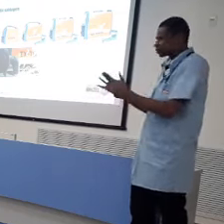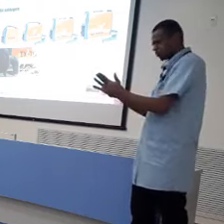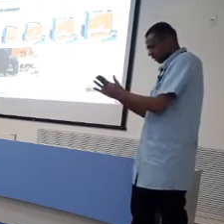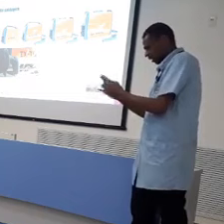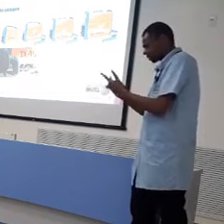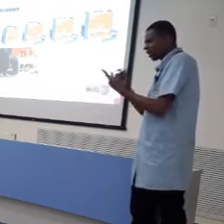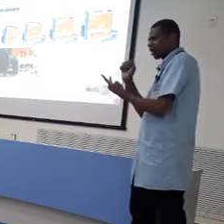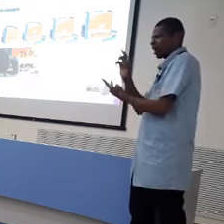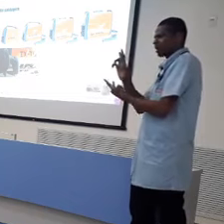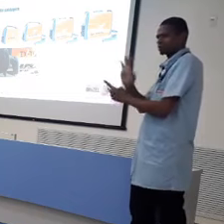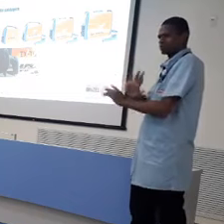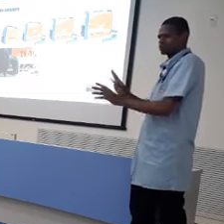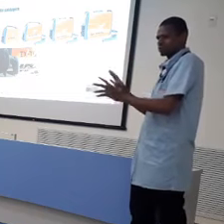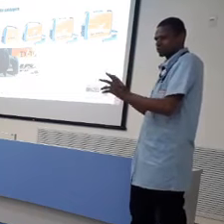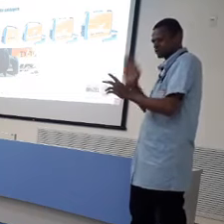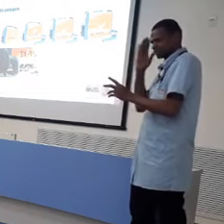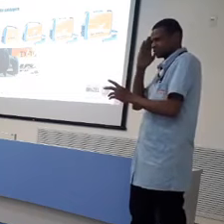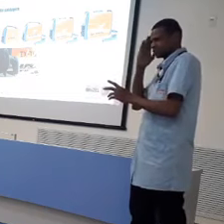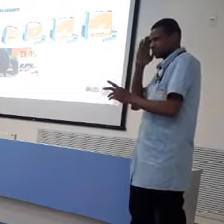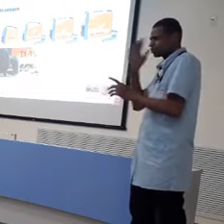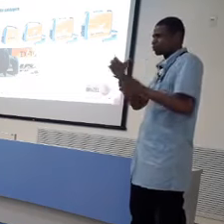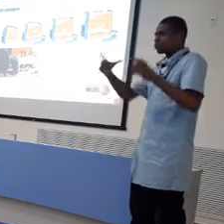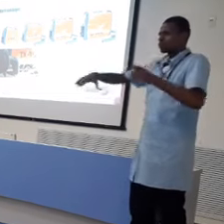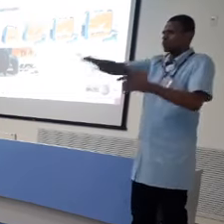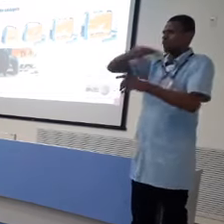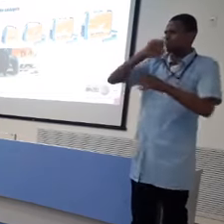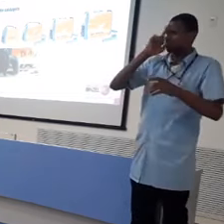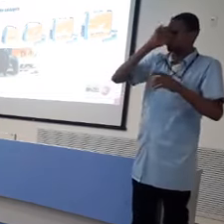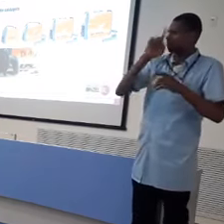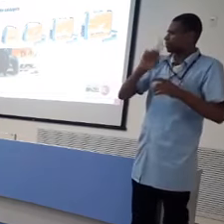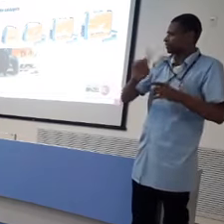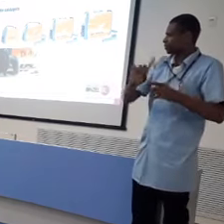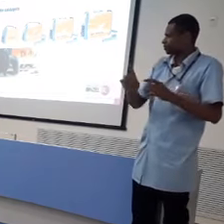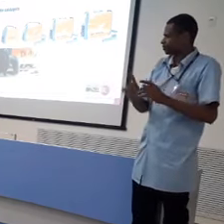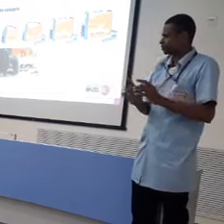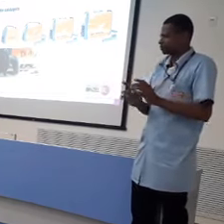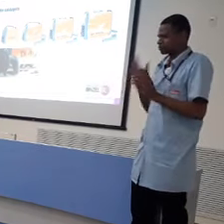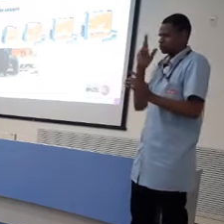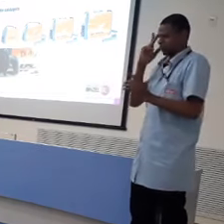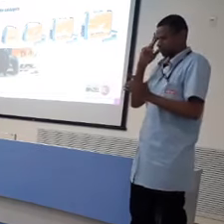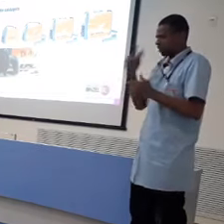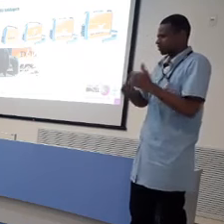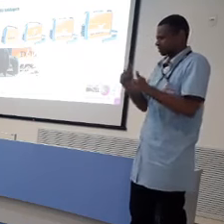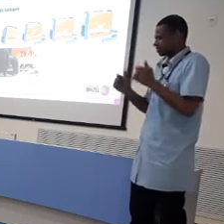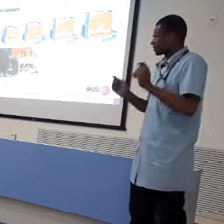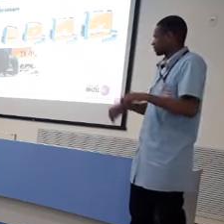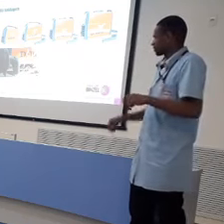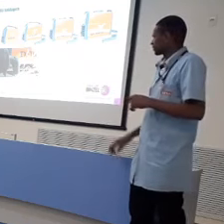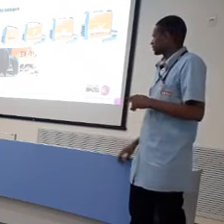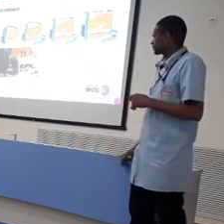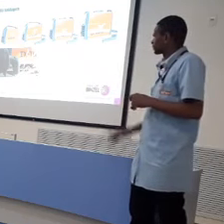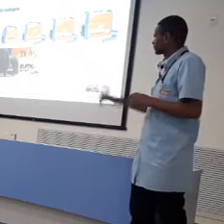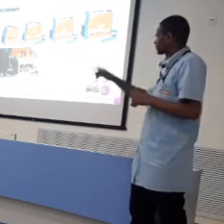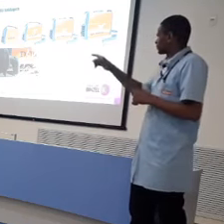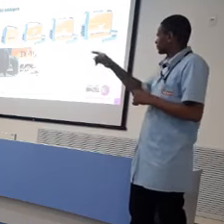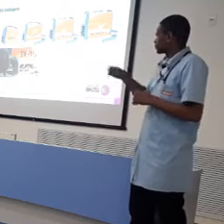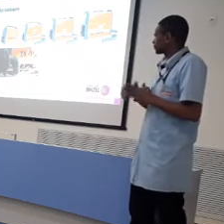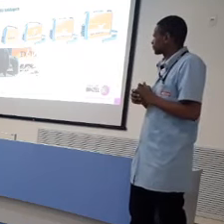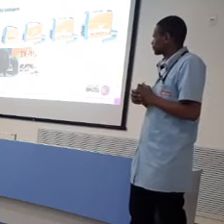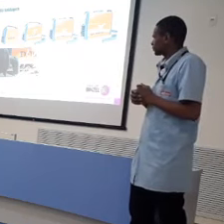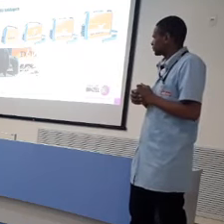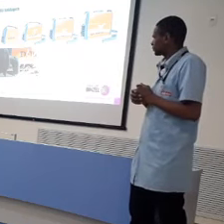ele tem na empresa dele, no galpão dele, na oficina dele, tá? Muito simples, pessoal. Ela é